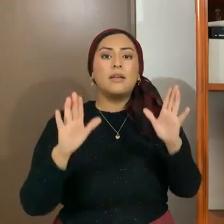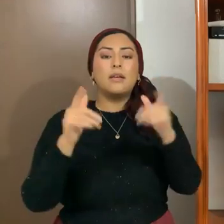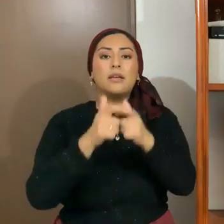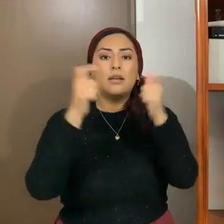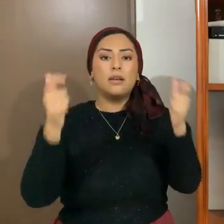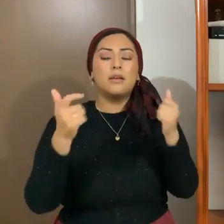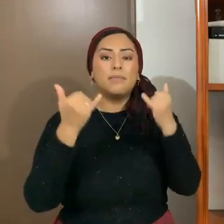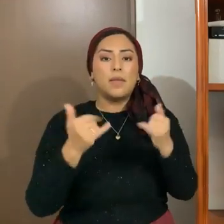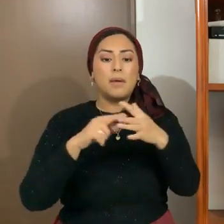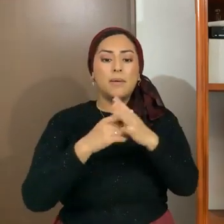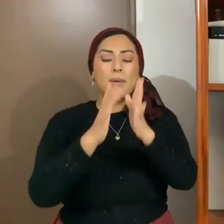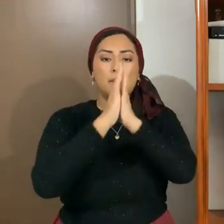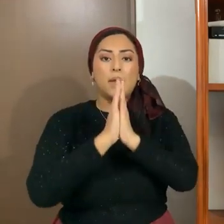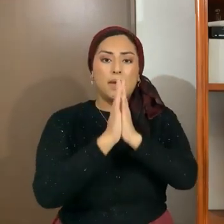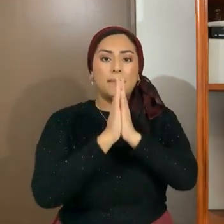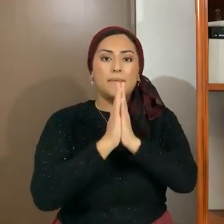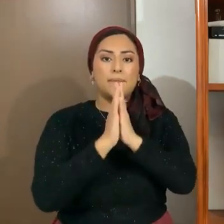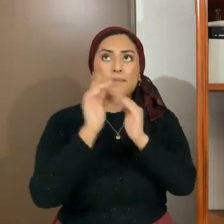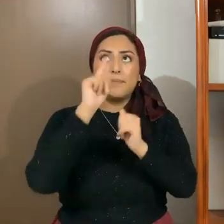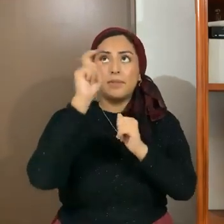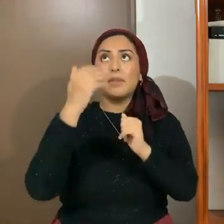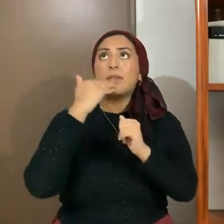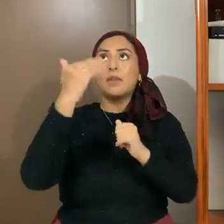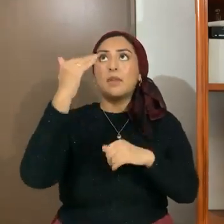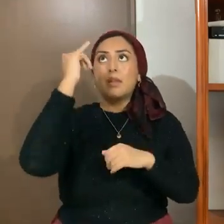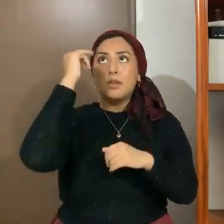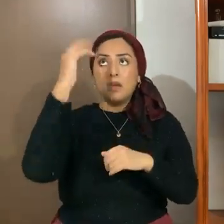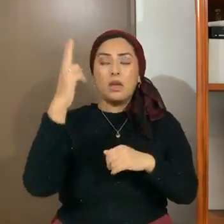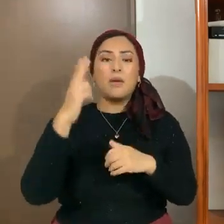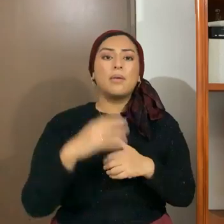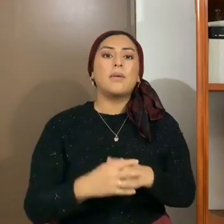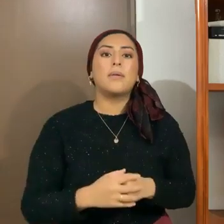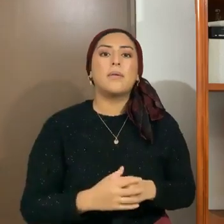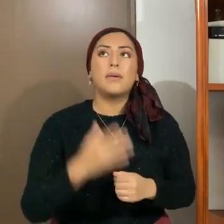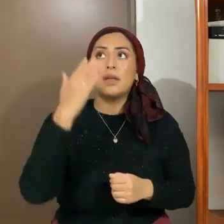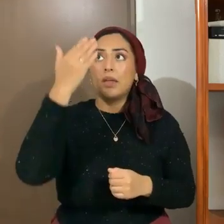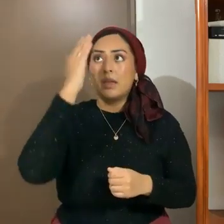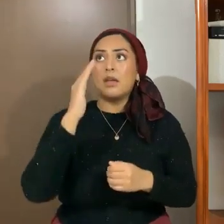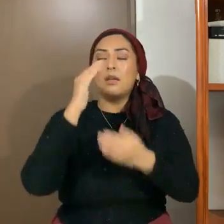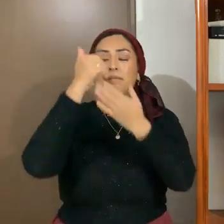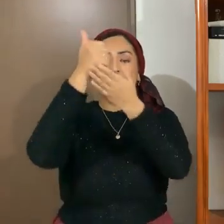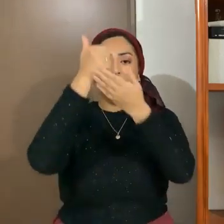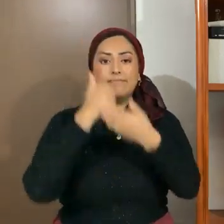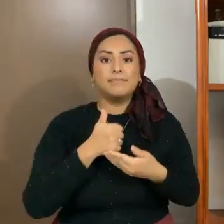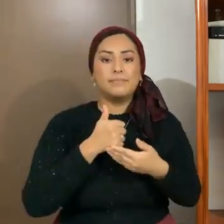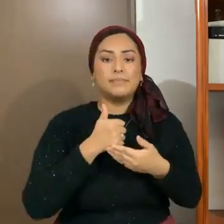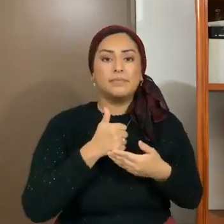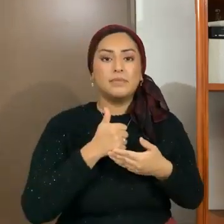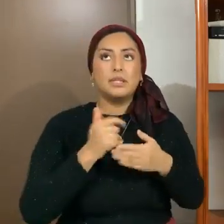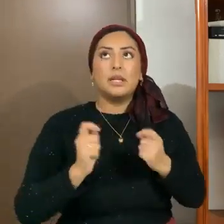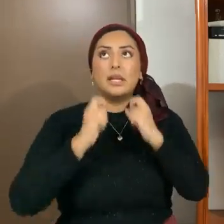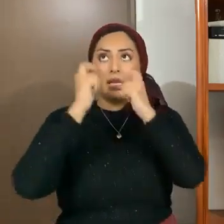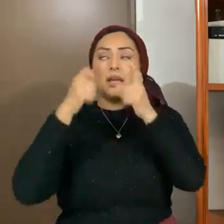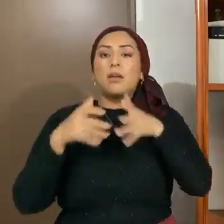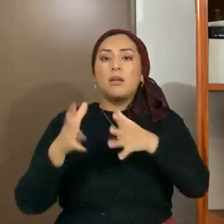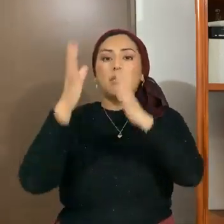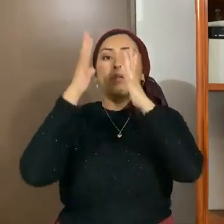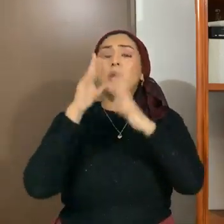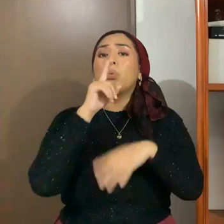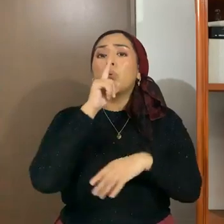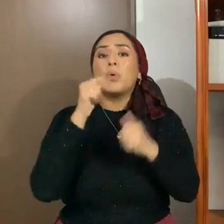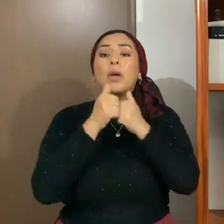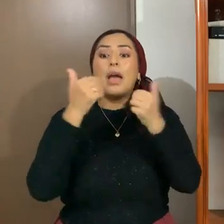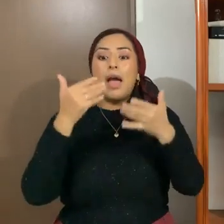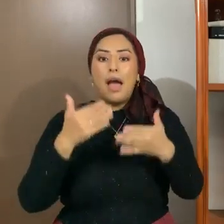grandemente. Vamos a hacer una oración para darle gracias al Eterno y que sea el Eterno quien reciba la exaltación genuina,